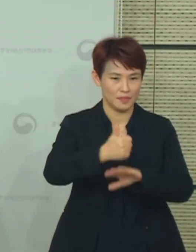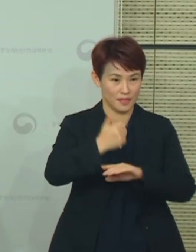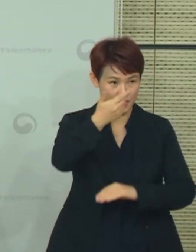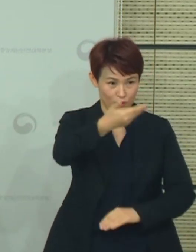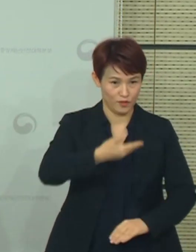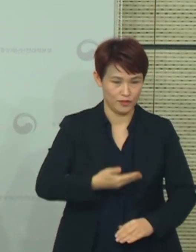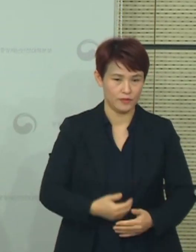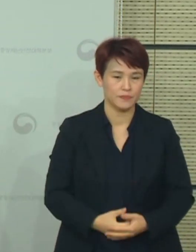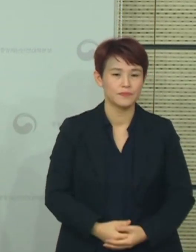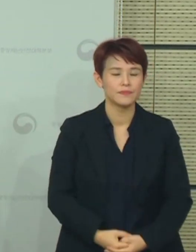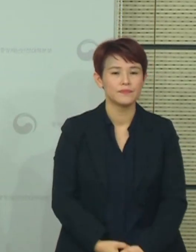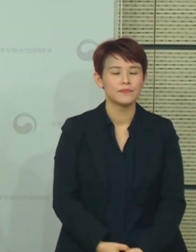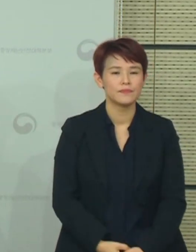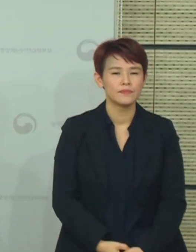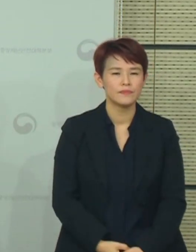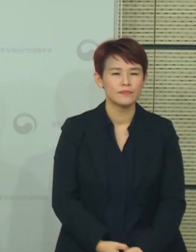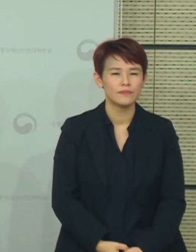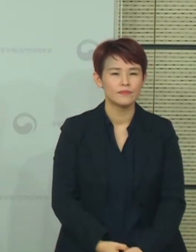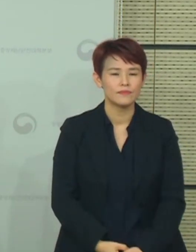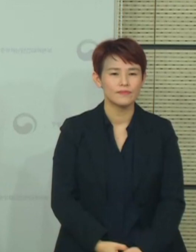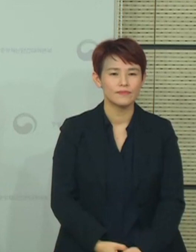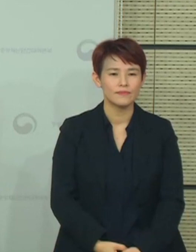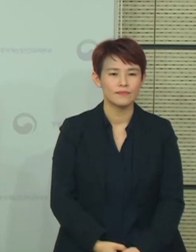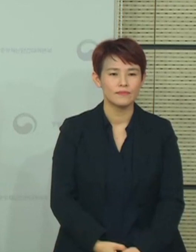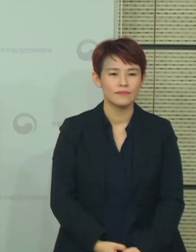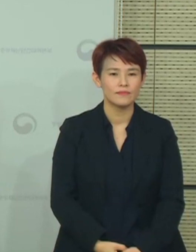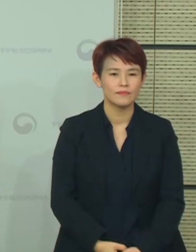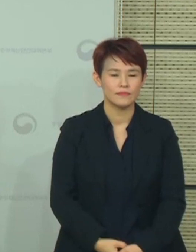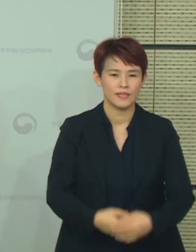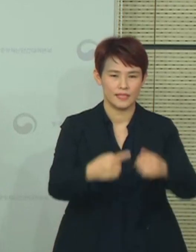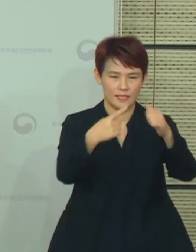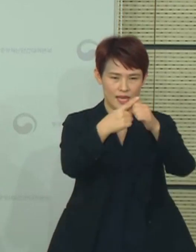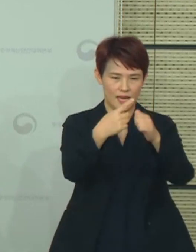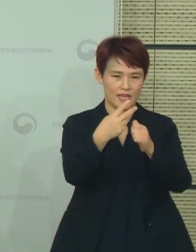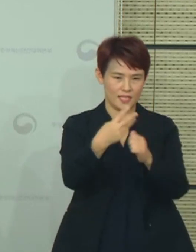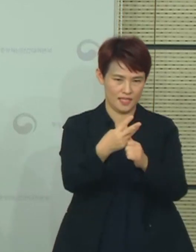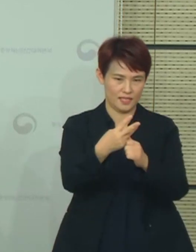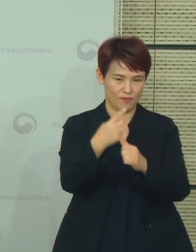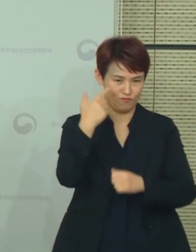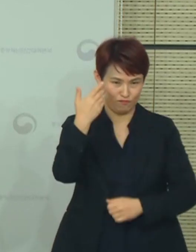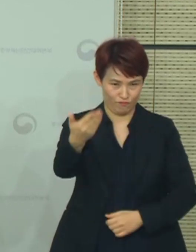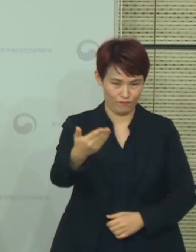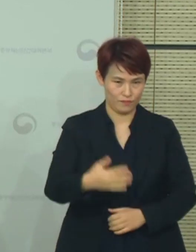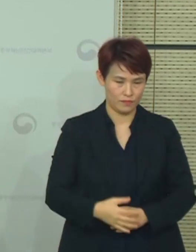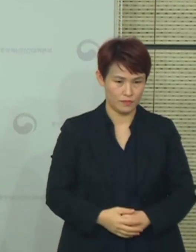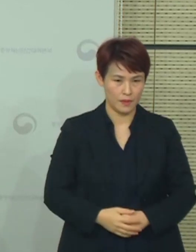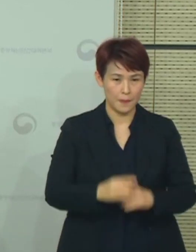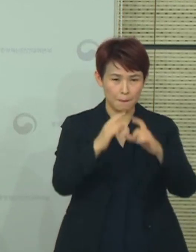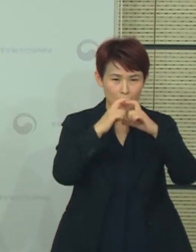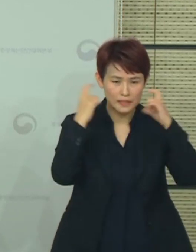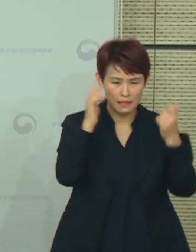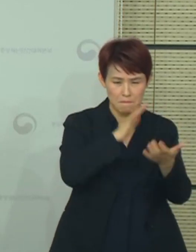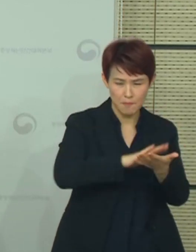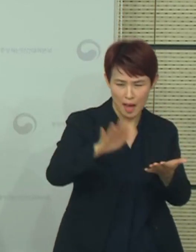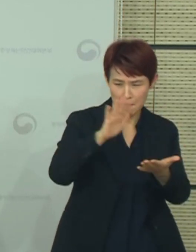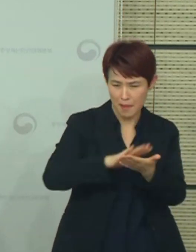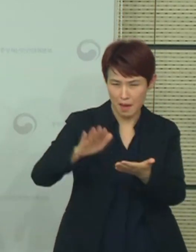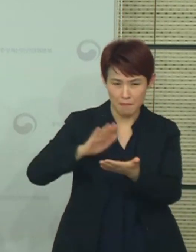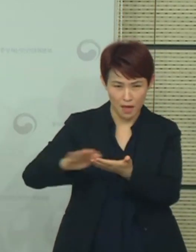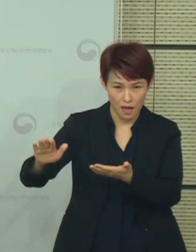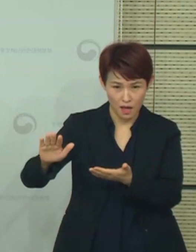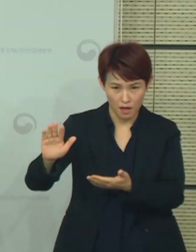부탁드립니다. 네, KBS 김수영입니다. 짧게 세 가지 질문하고 싶은데요. 그 마스크 품귀 현상과